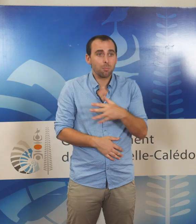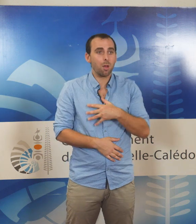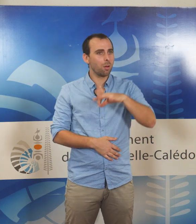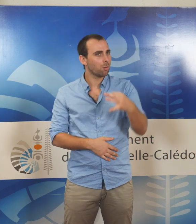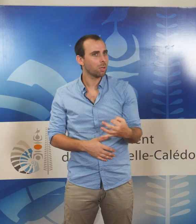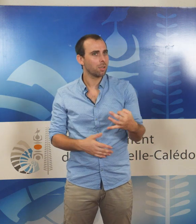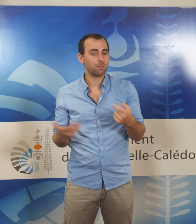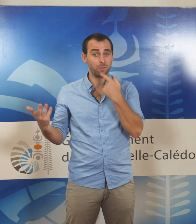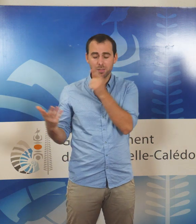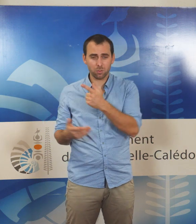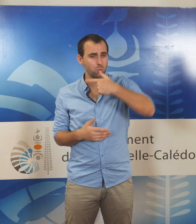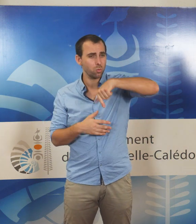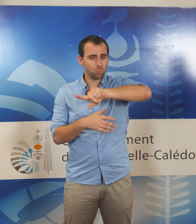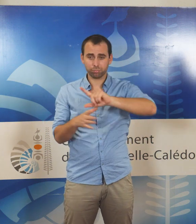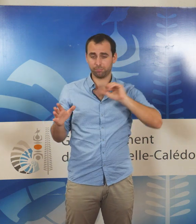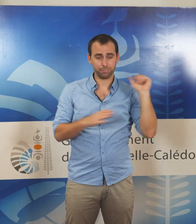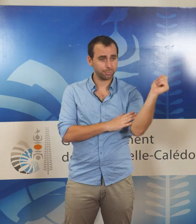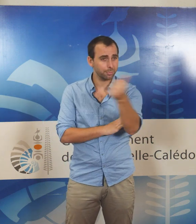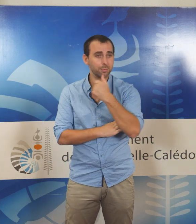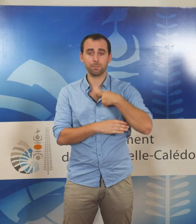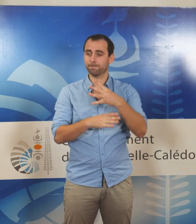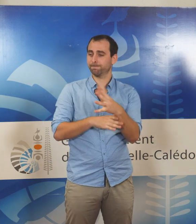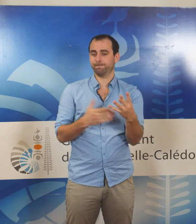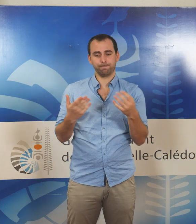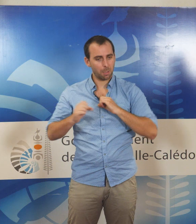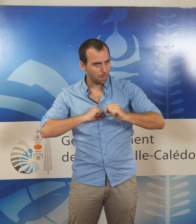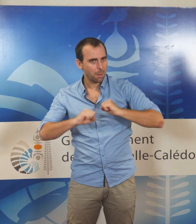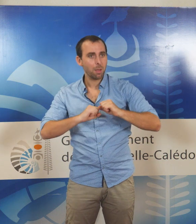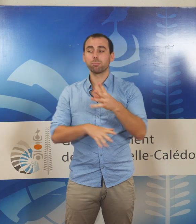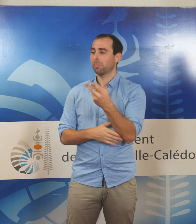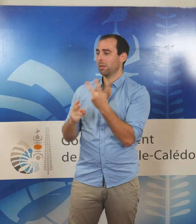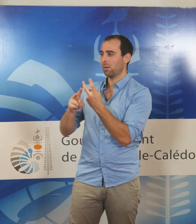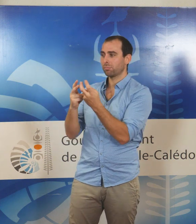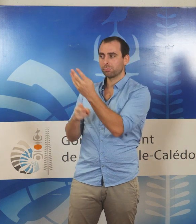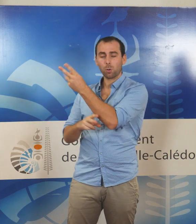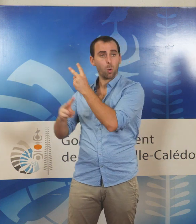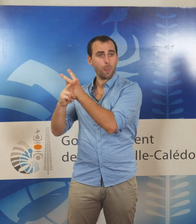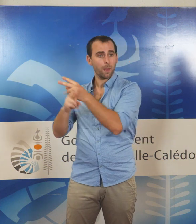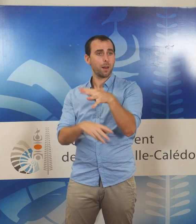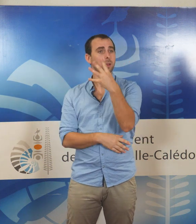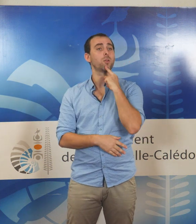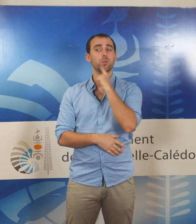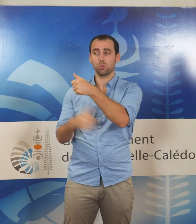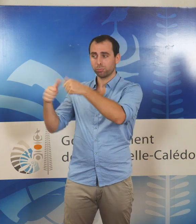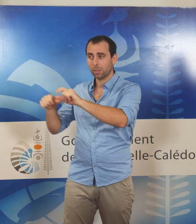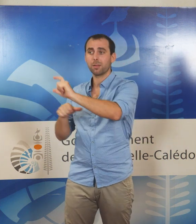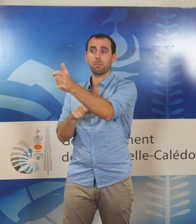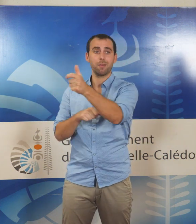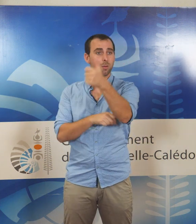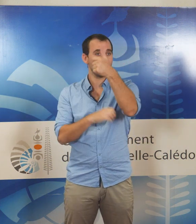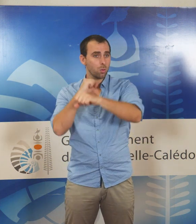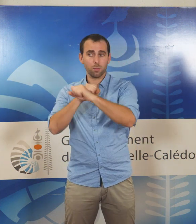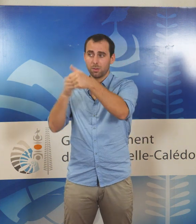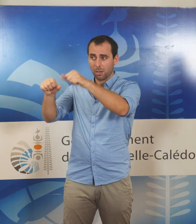en place les mesures et la quatorzaine dans les hôtels plus la semaine de confinement obligatoire à domicile sont dans cette